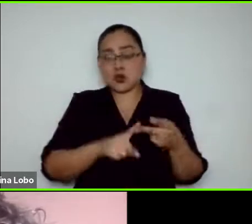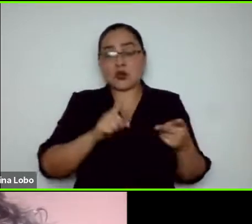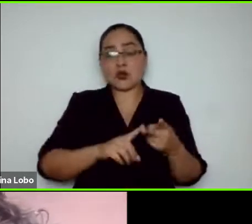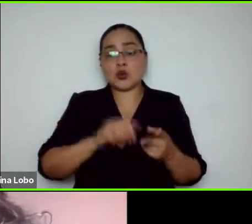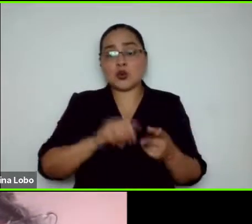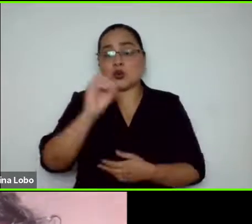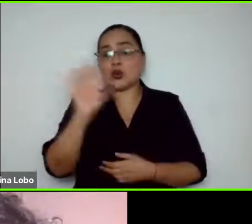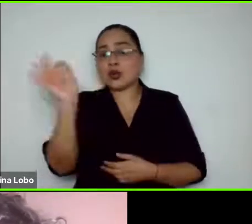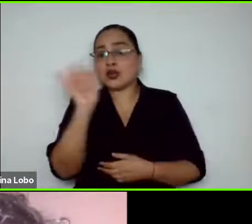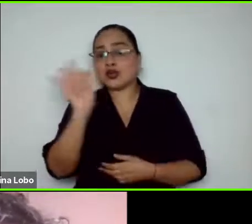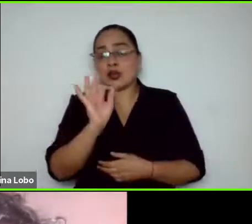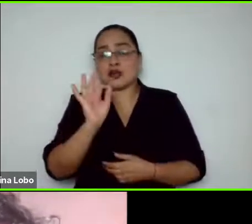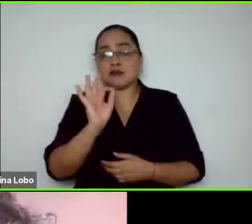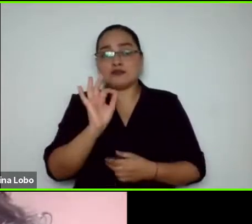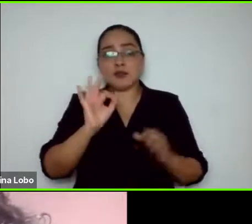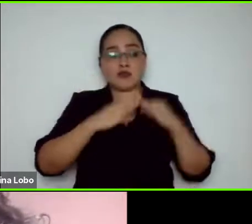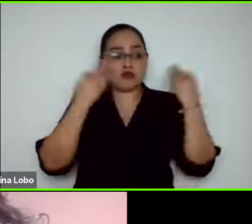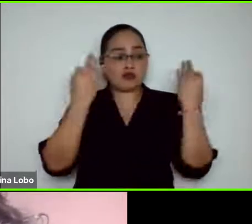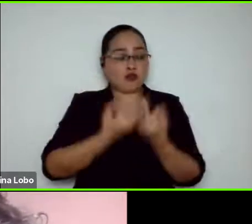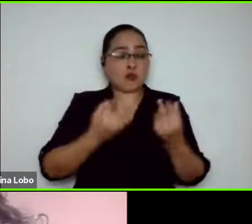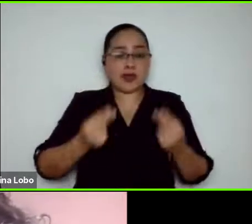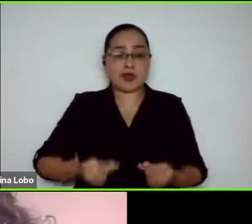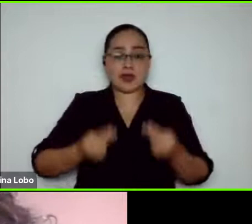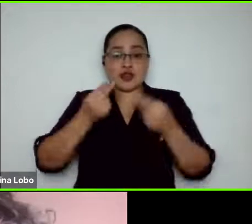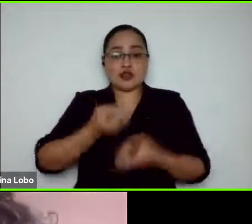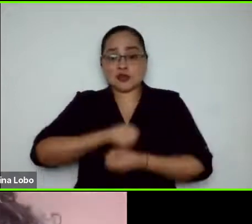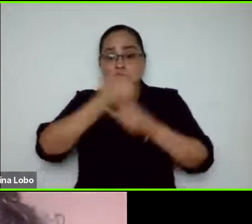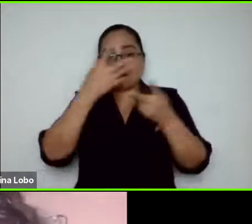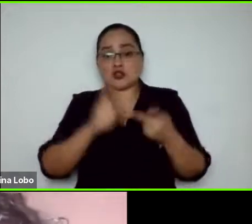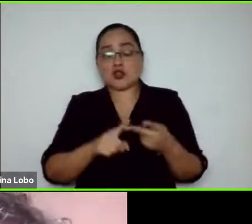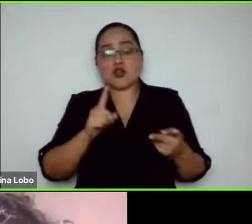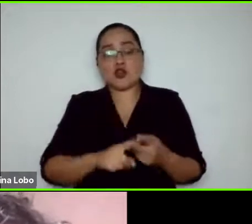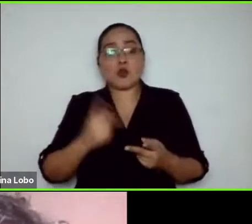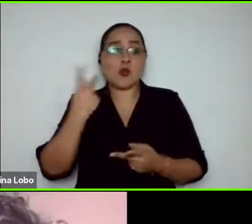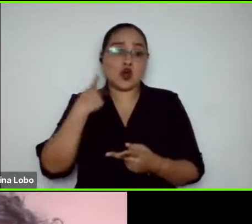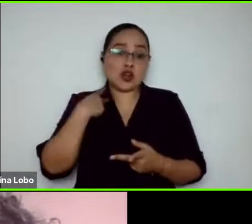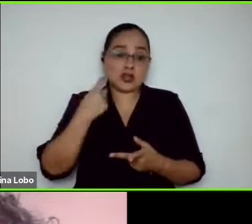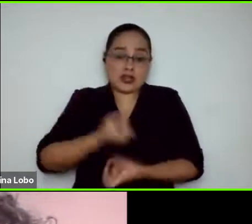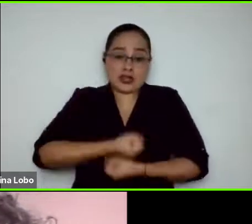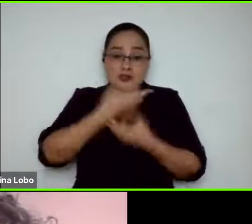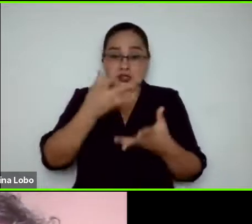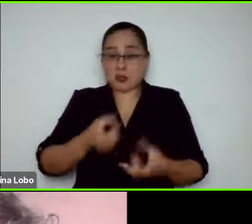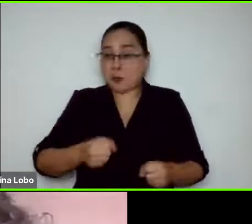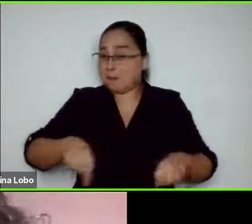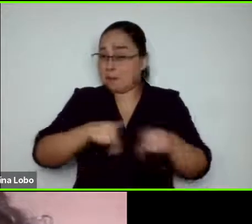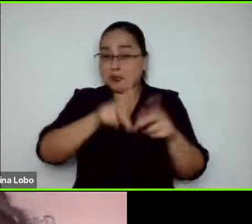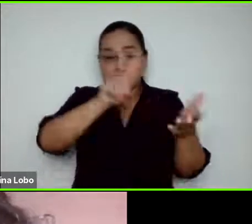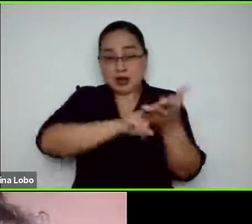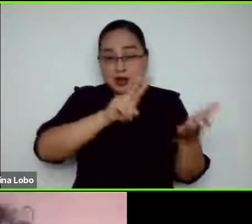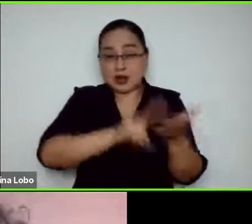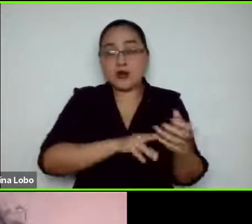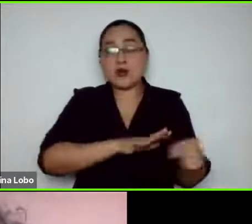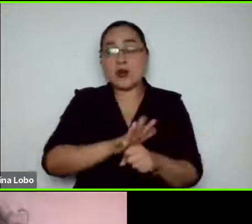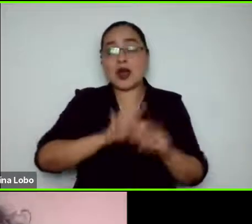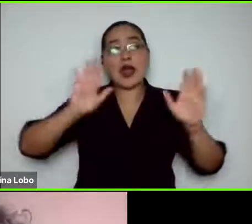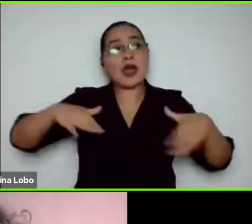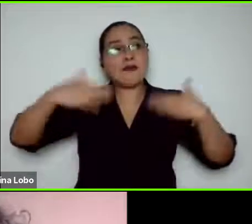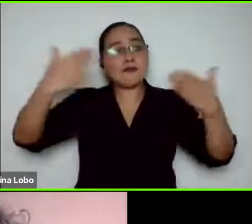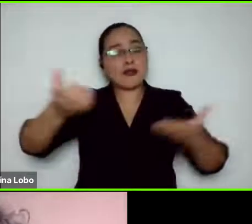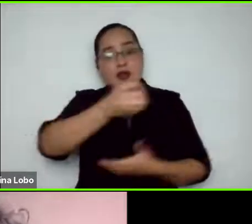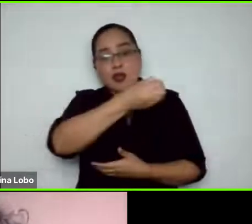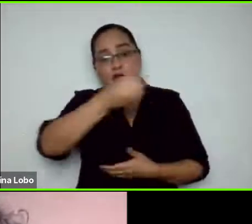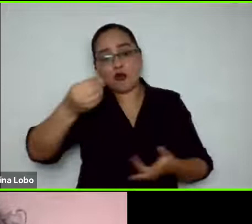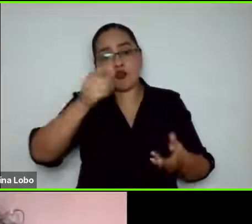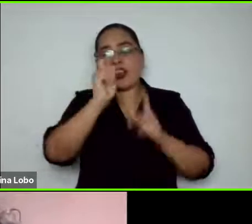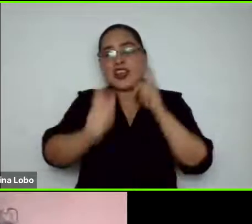la expresión comercial tiene el mismo valor que la expresión política, si le debemos dar el mismo valor. No nos dice qué es el orden público, cómo interpretamos el